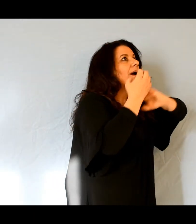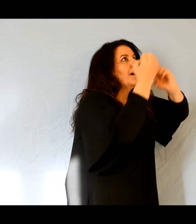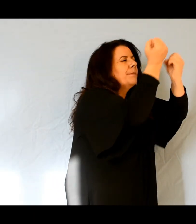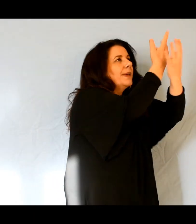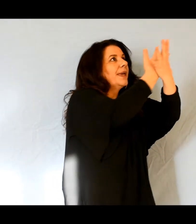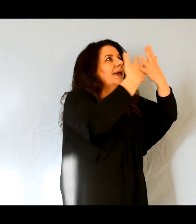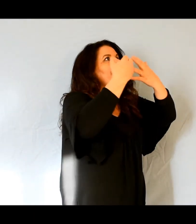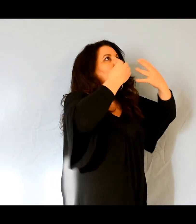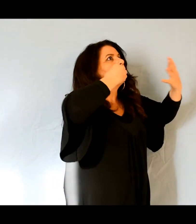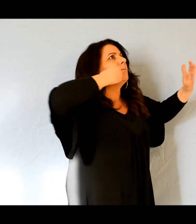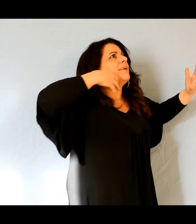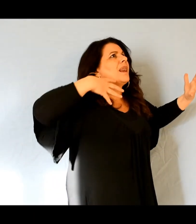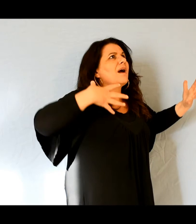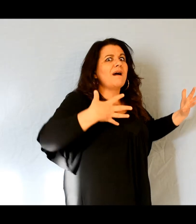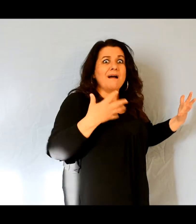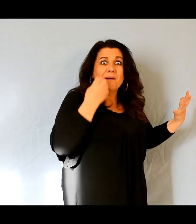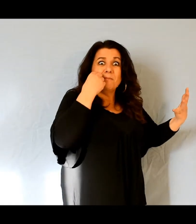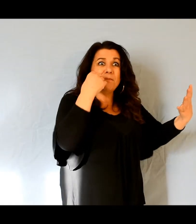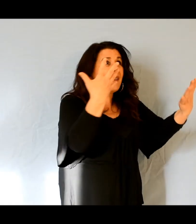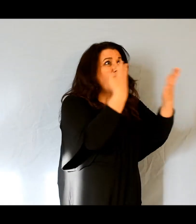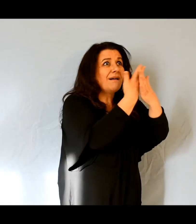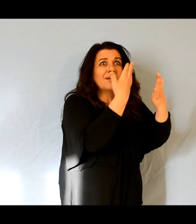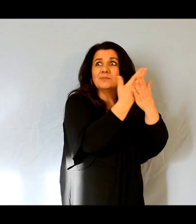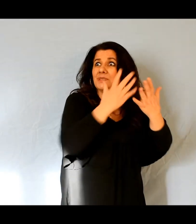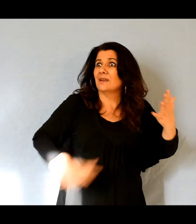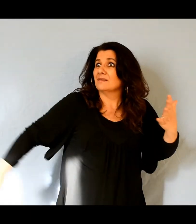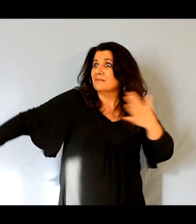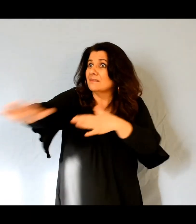peut obtenir une blancheur pareille.